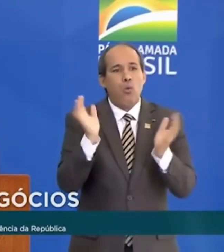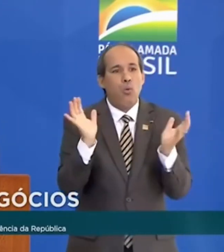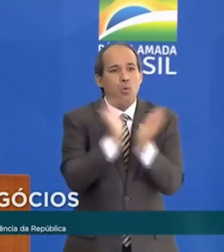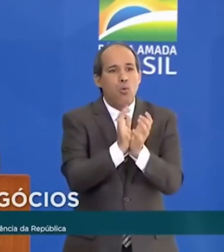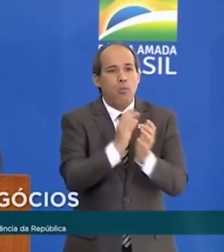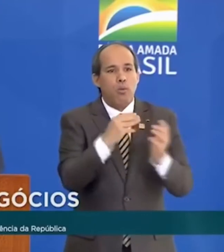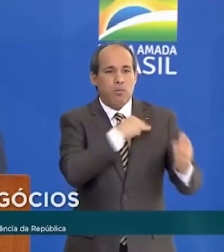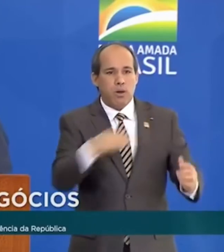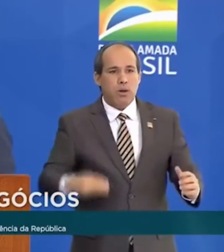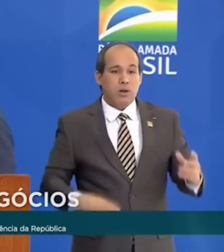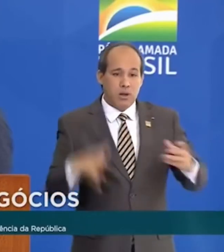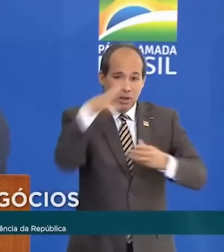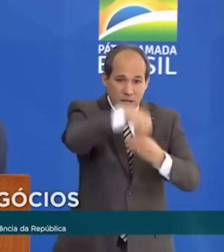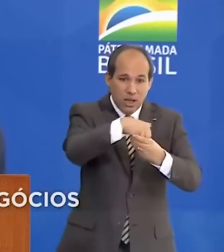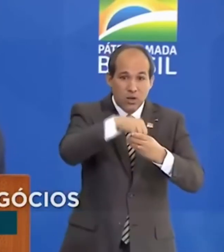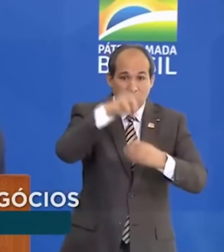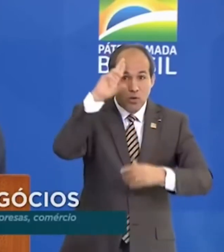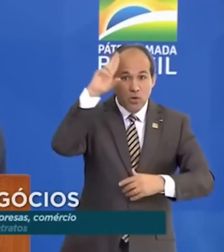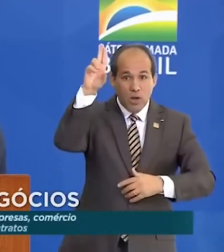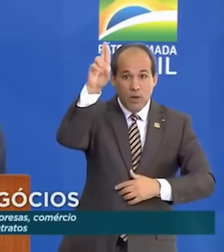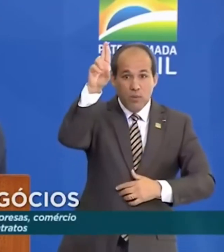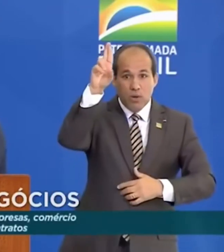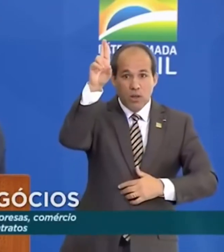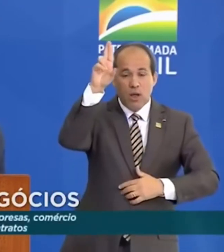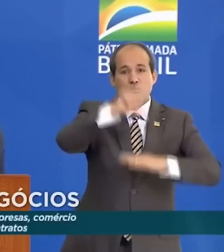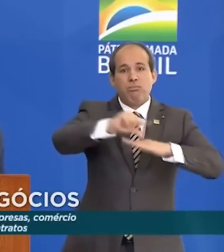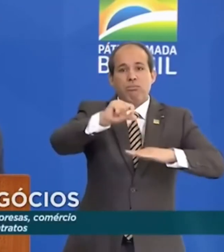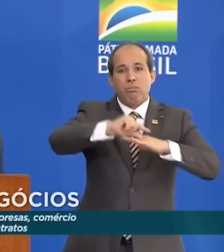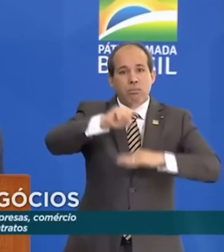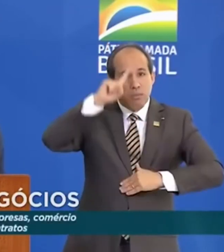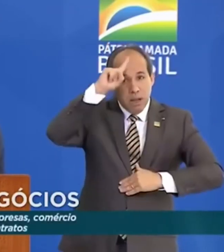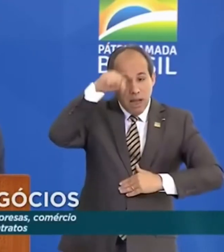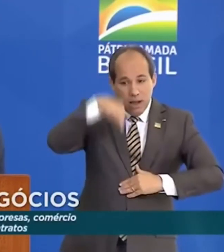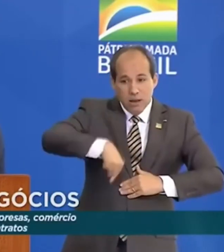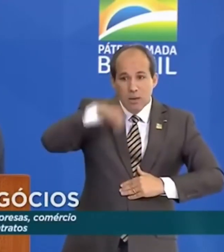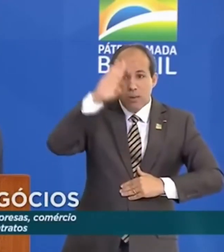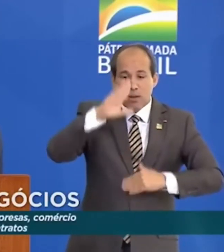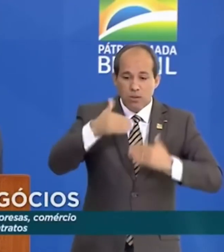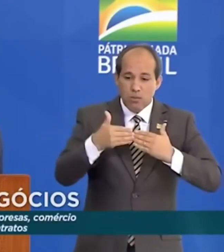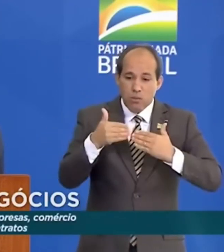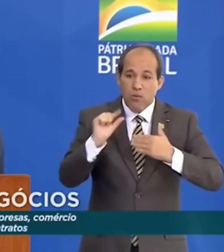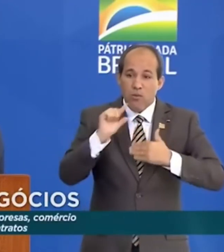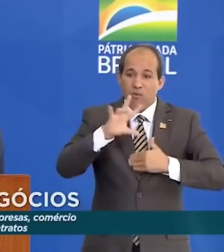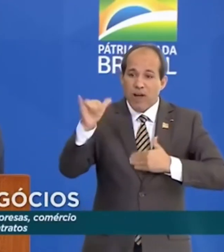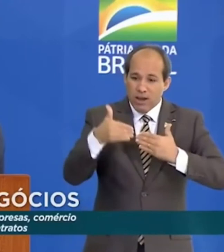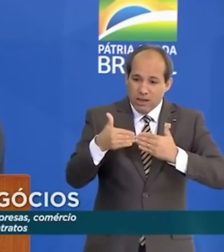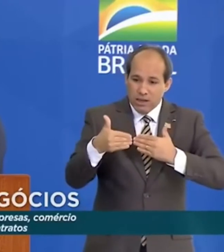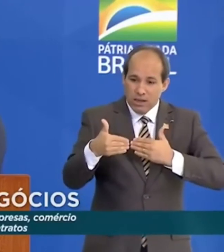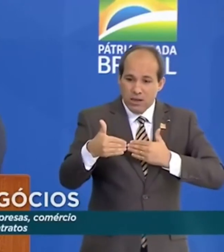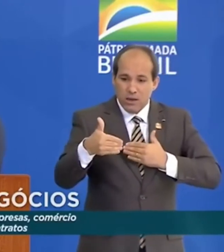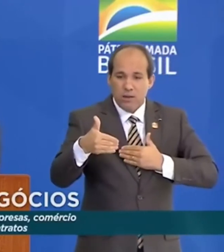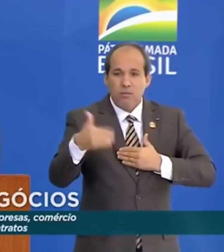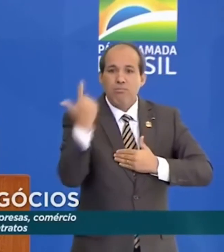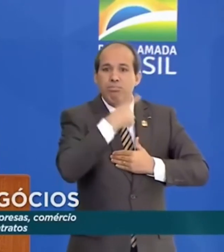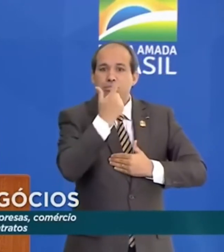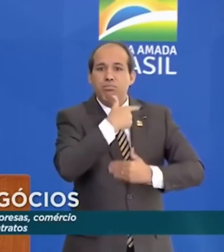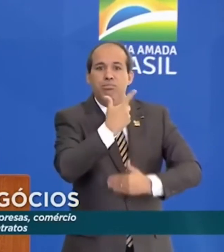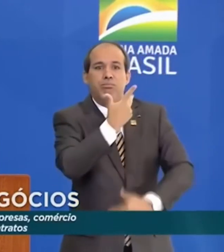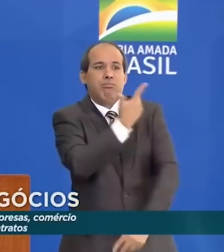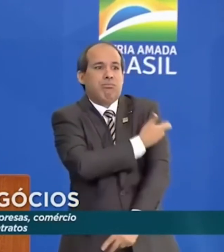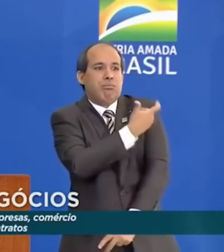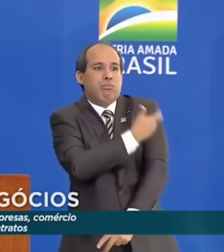ministro Braga Neto, que o Brasil, em poucos dias, vai estar produzindo